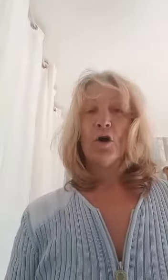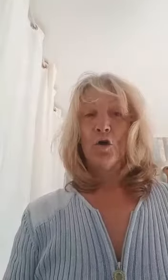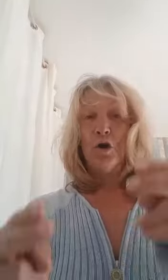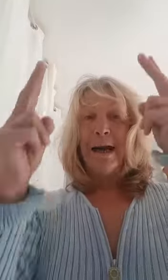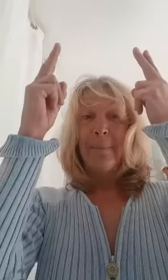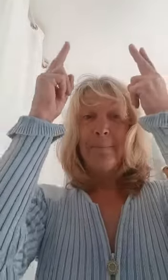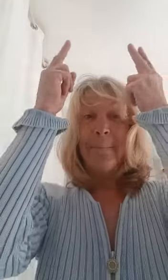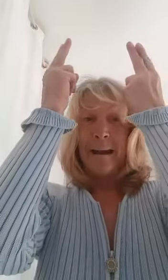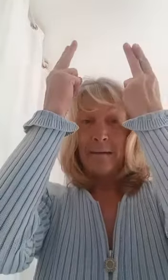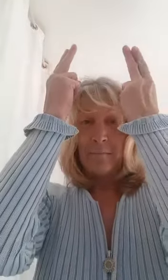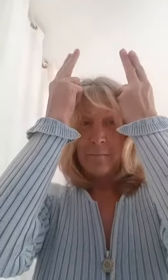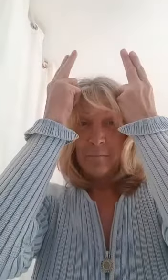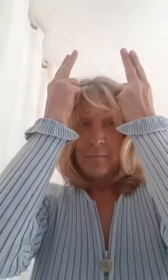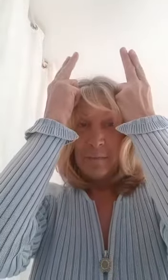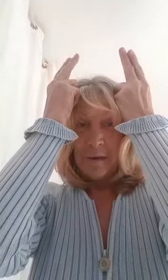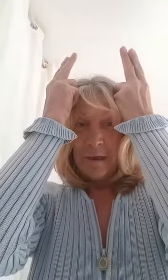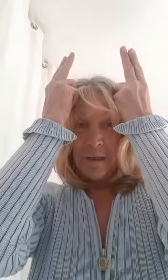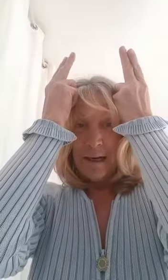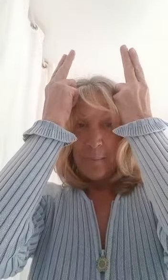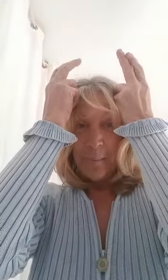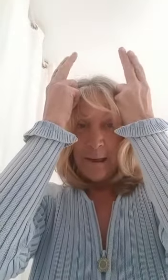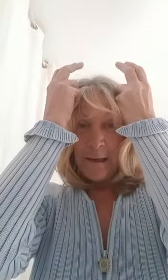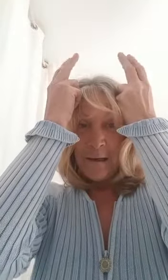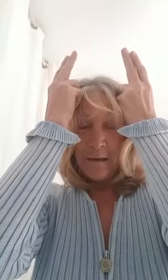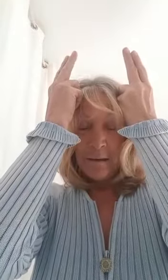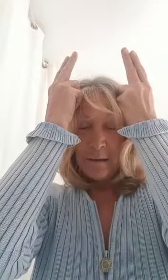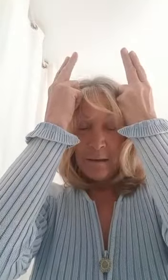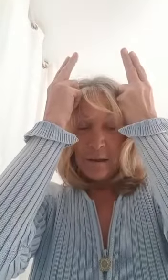le lapin, lapin,